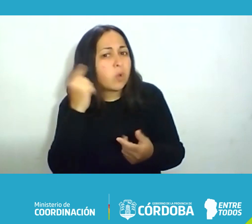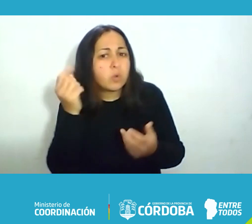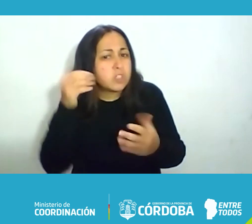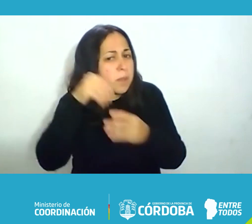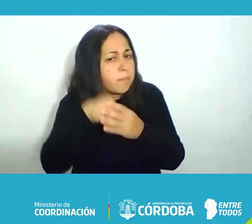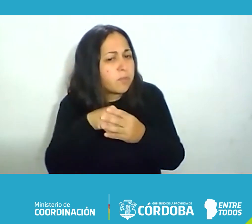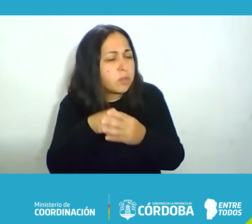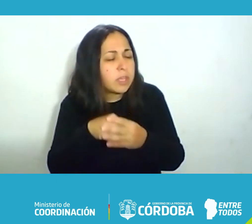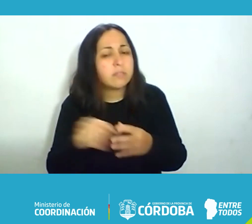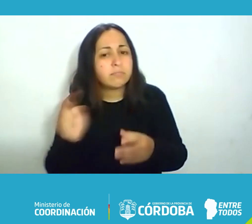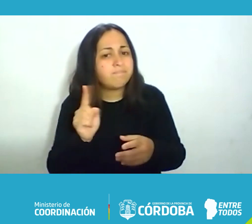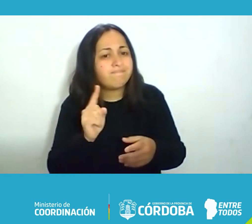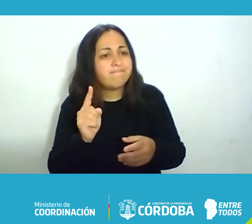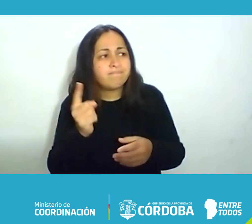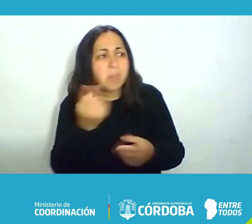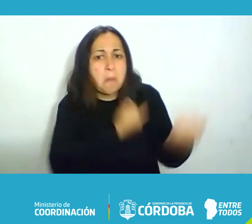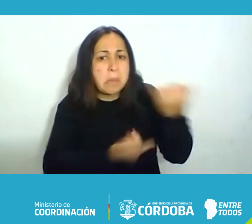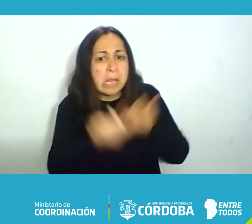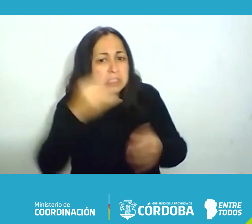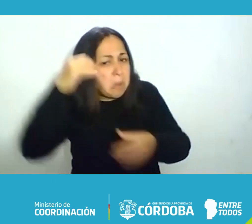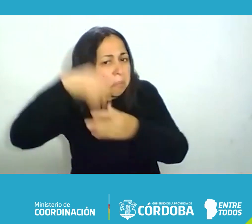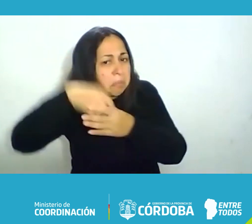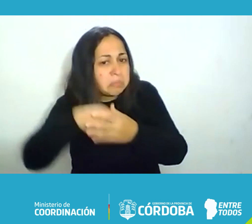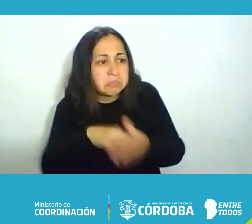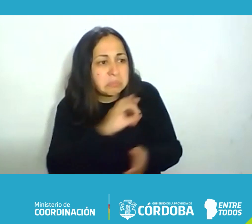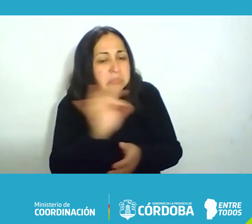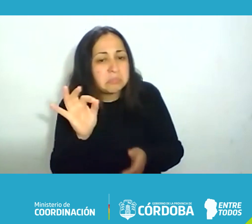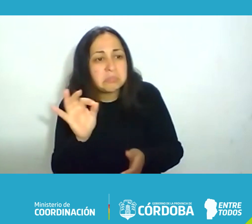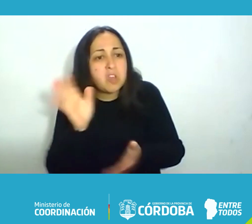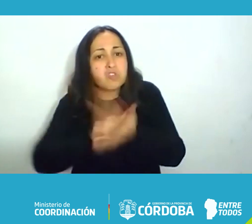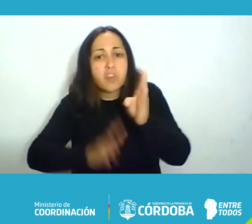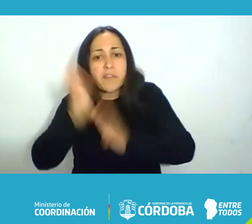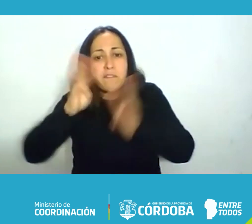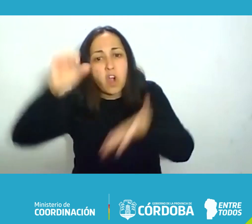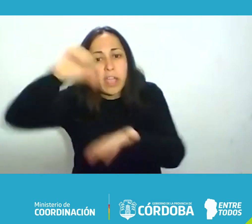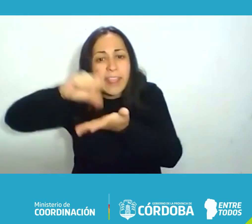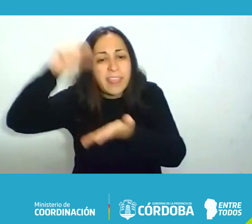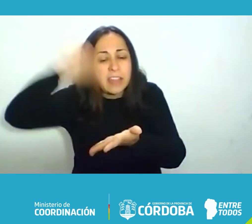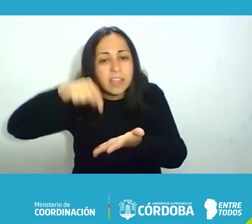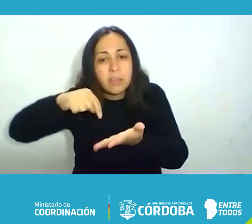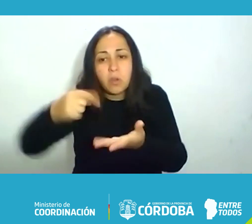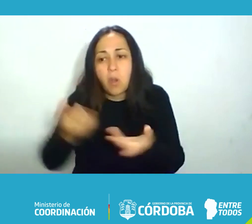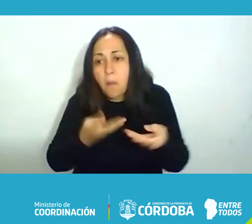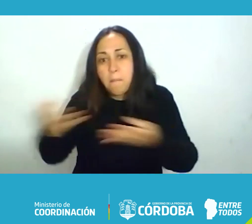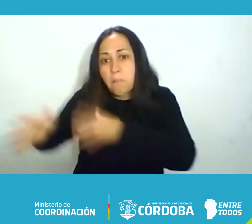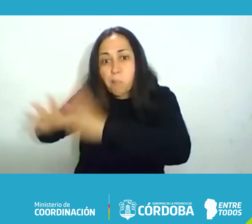profundidad, expresa que no ha escuchado con profundidad las explicaciones, es sobre bosques nativos, cuencas hídricas que abastecen pueblos y entre